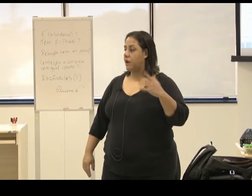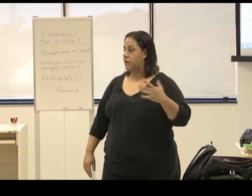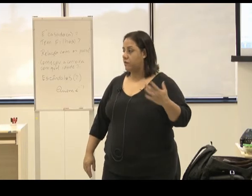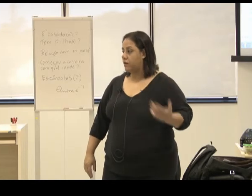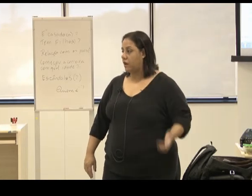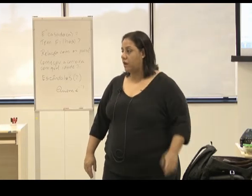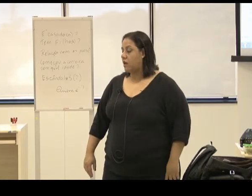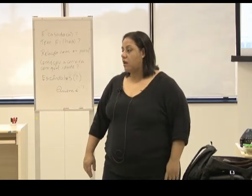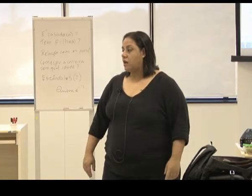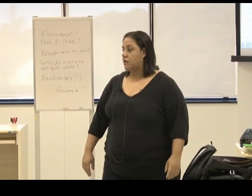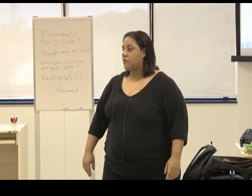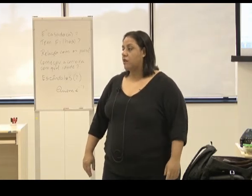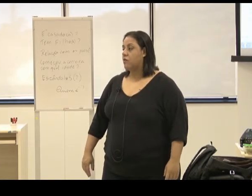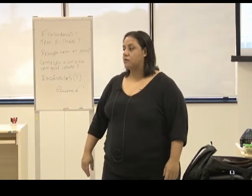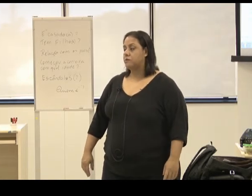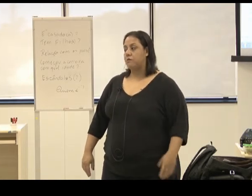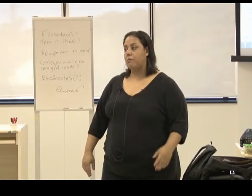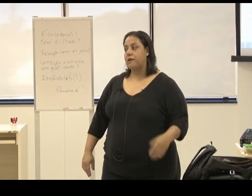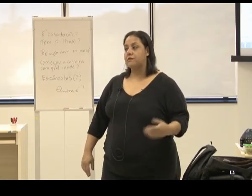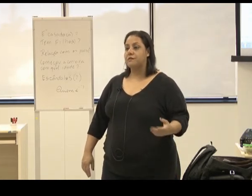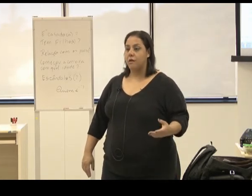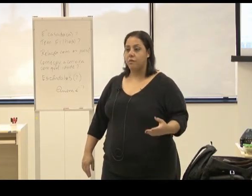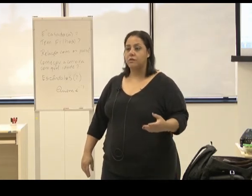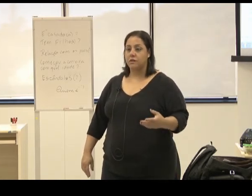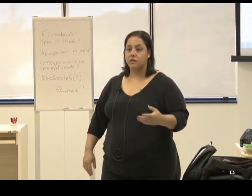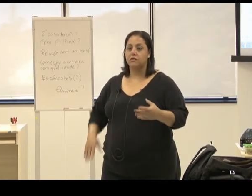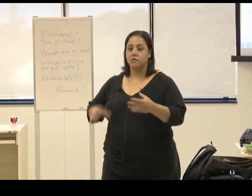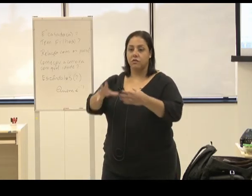né? Então, tem coisas, por exemplo, a pensar processo.